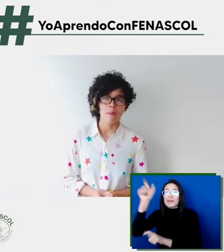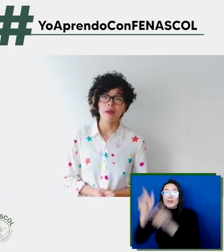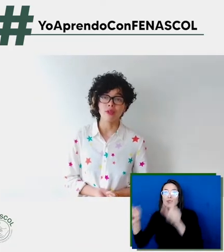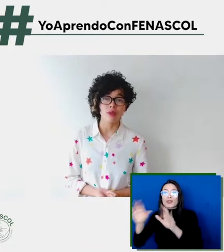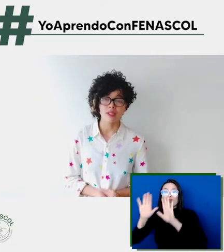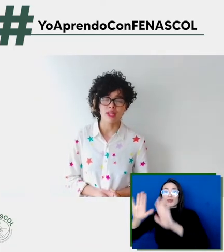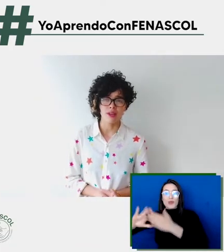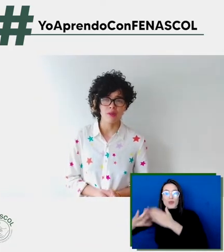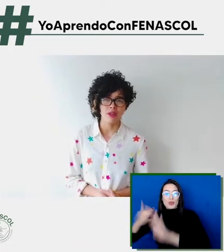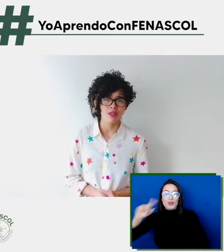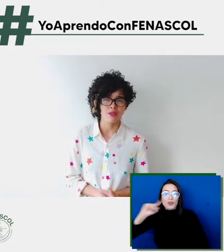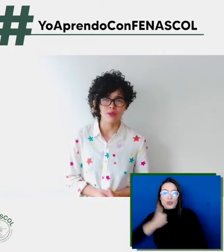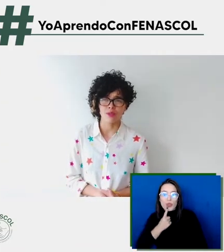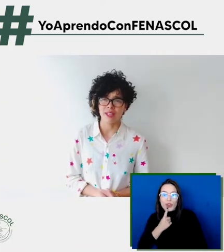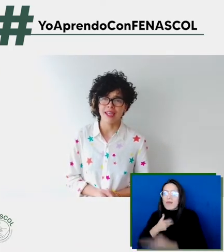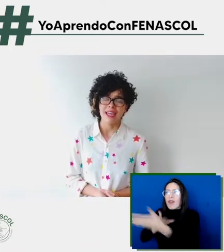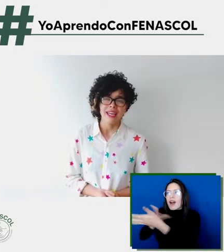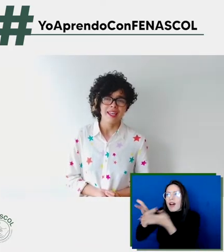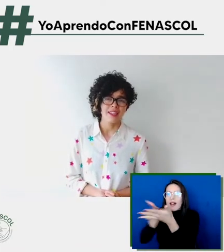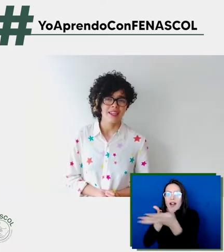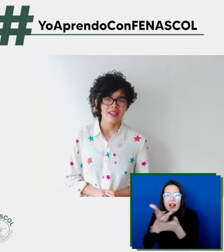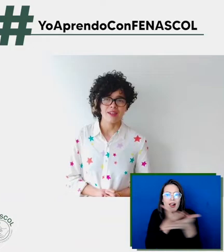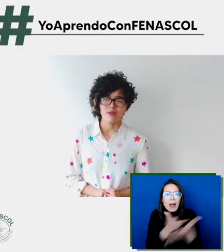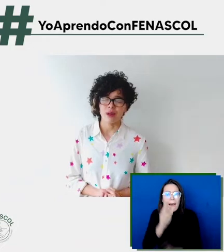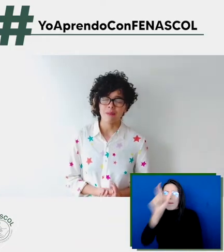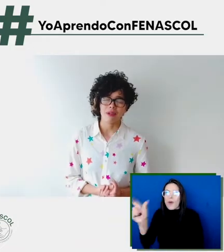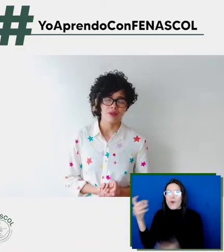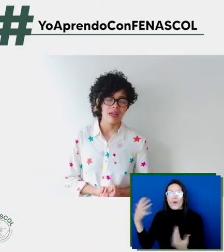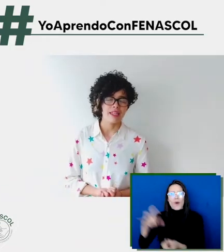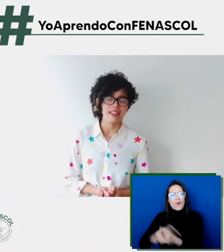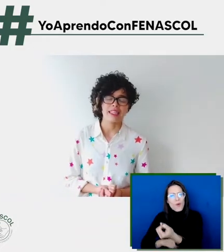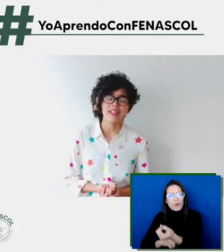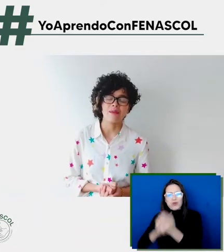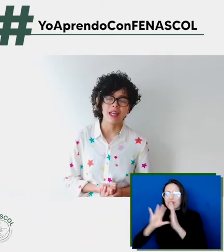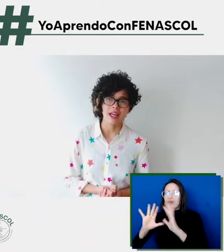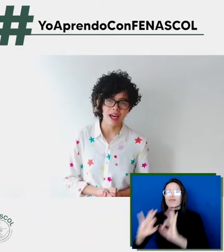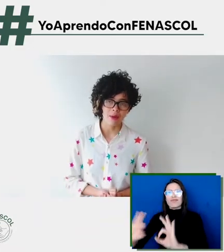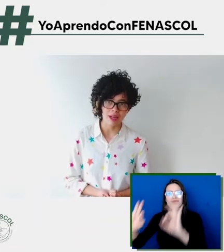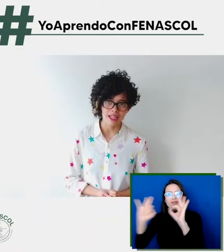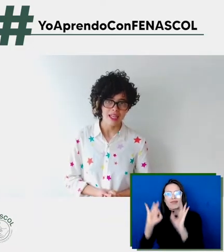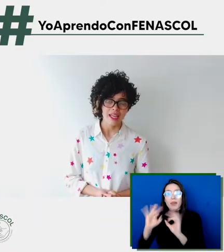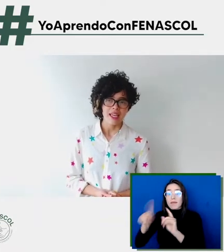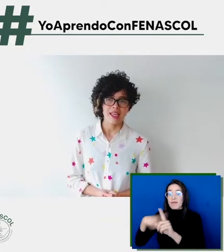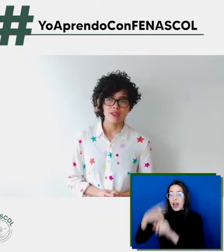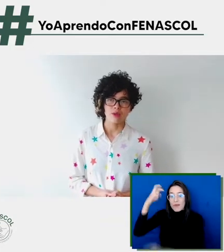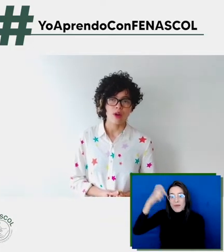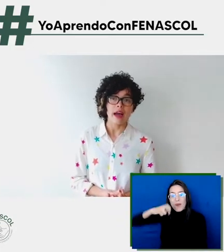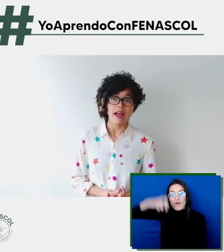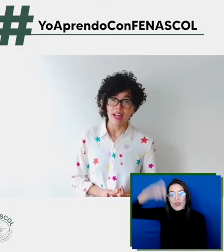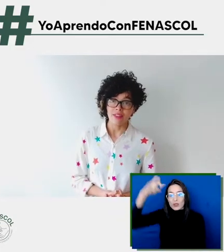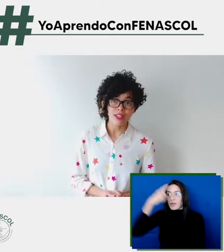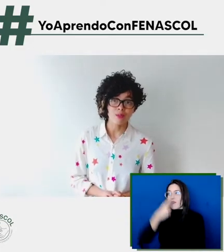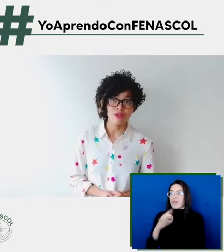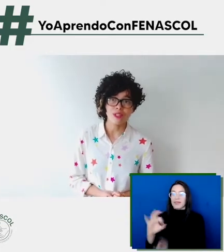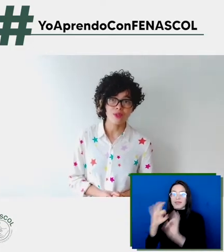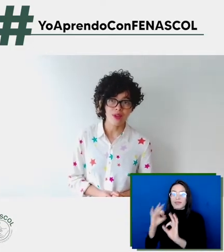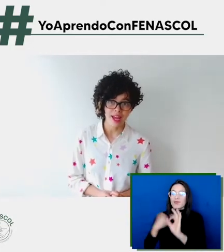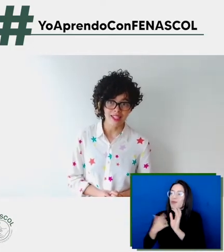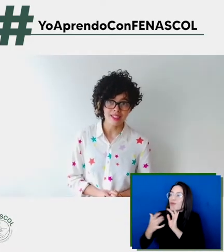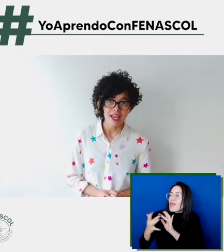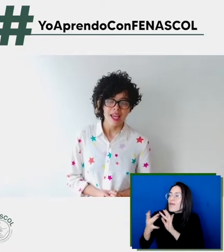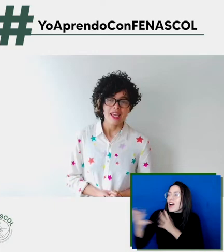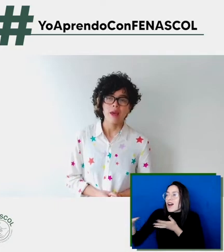de que he conocido personas de la comunidad sorda que tienen una personalidad remarcable y que son grandes